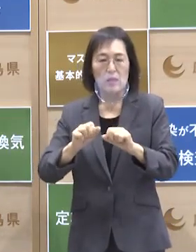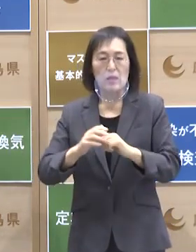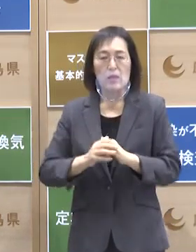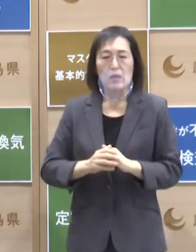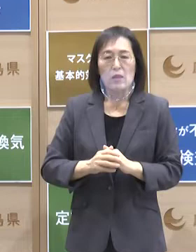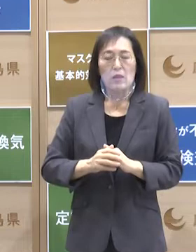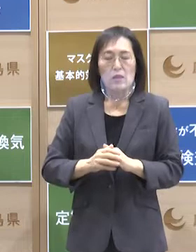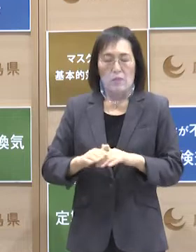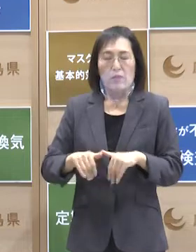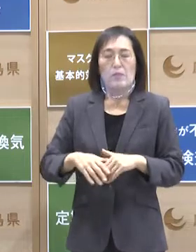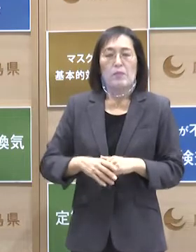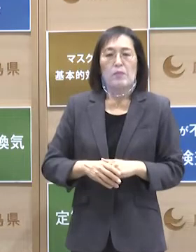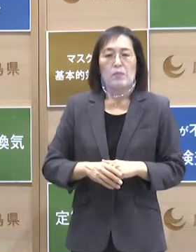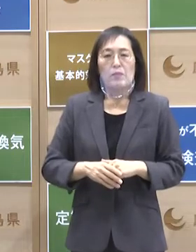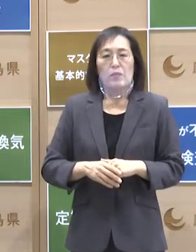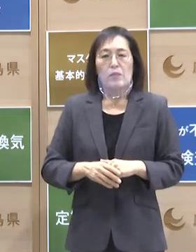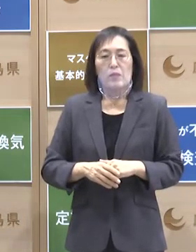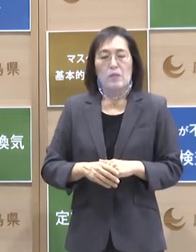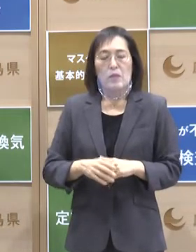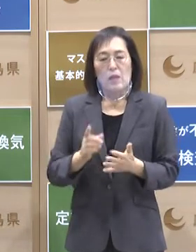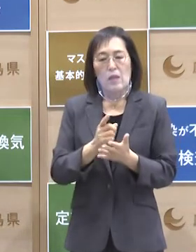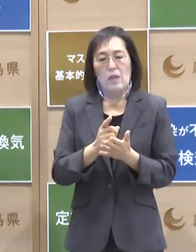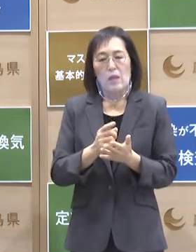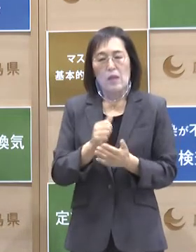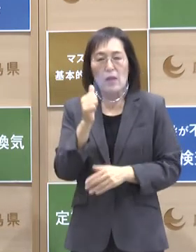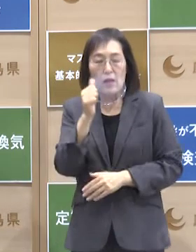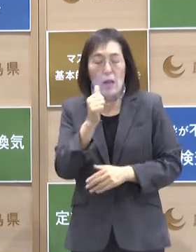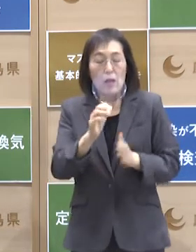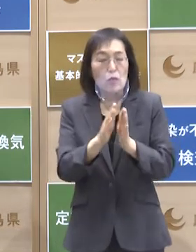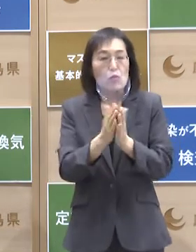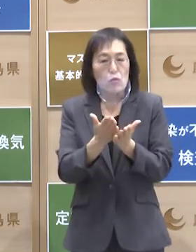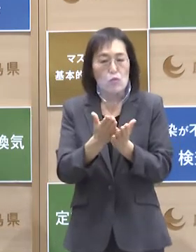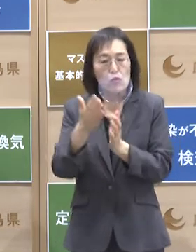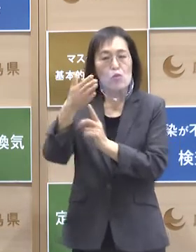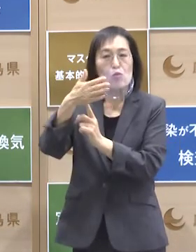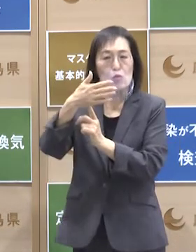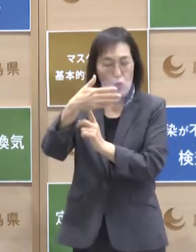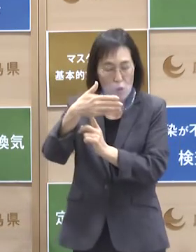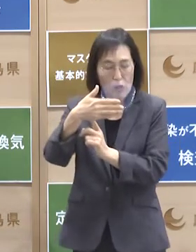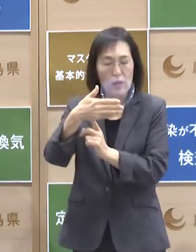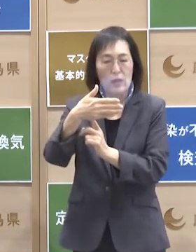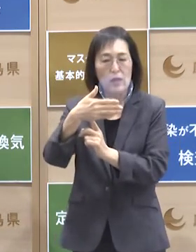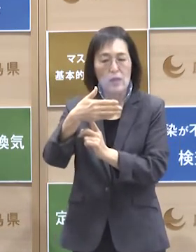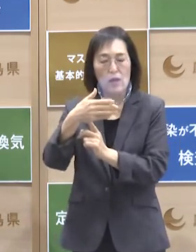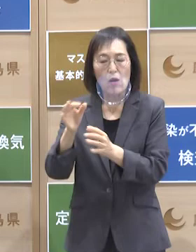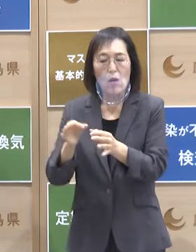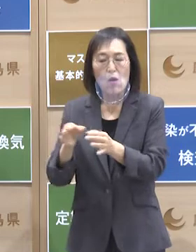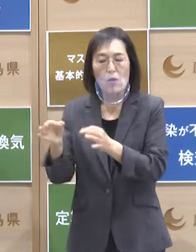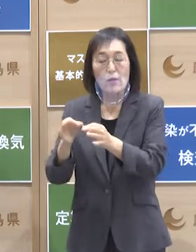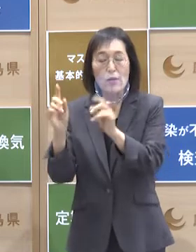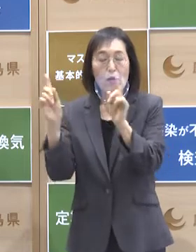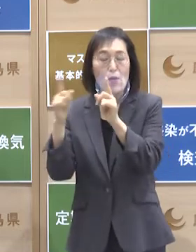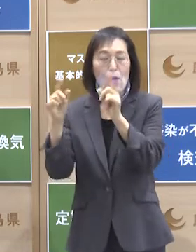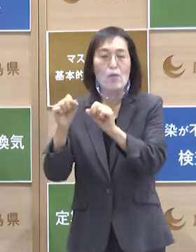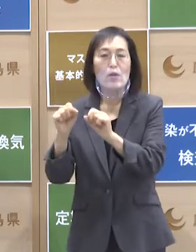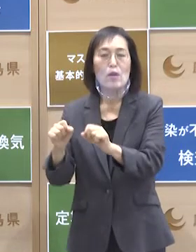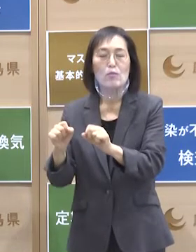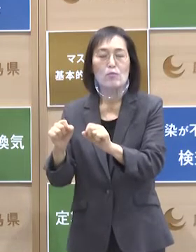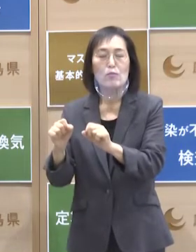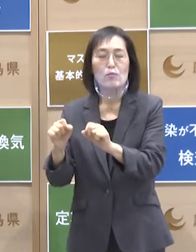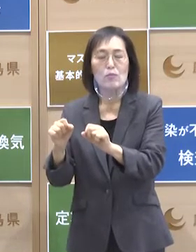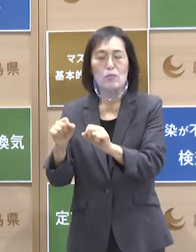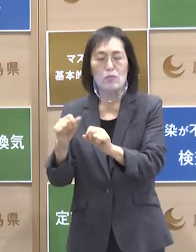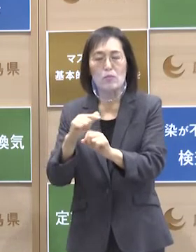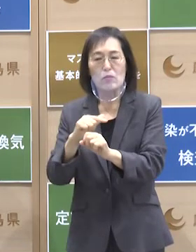ろガイドブックとか登りだとかお店でフェアやりますとかですね、こういったこと